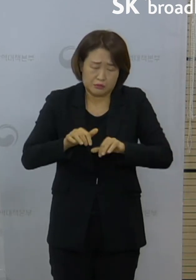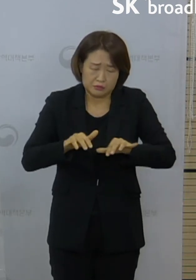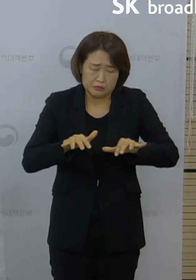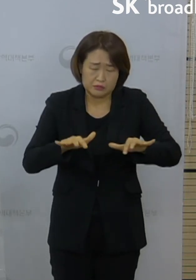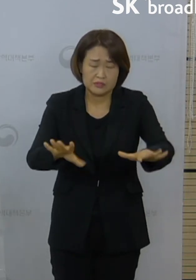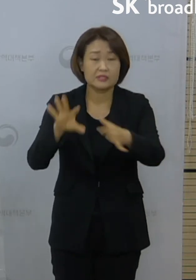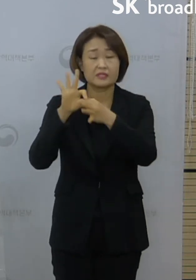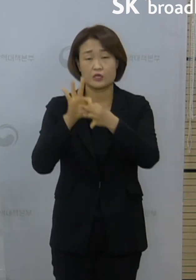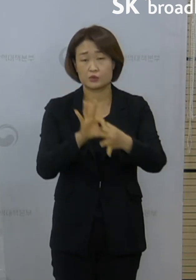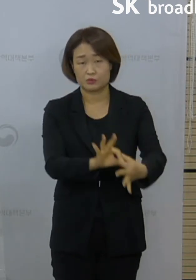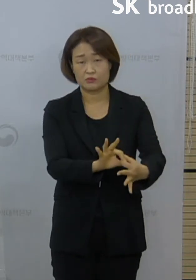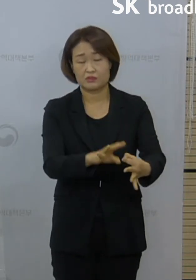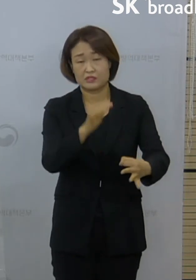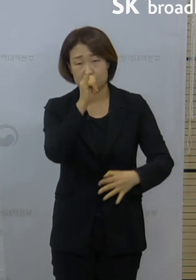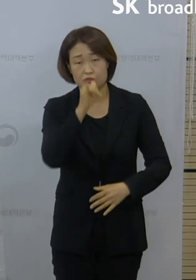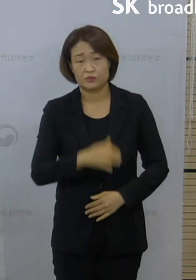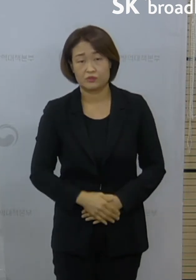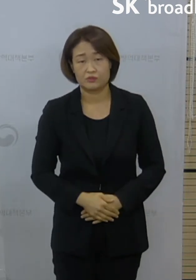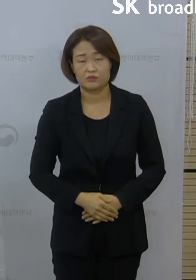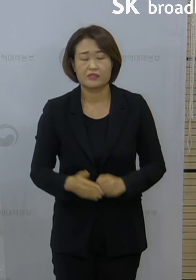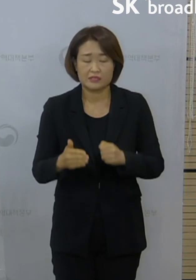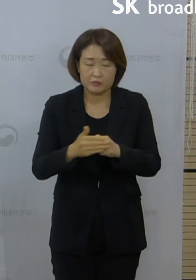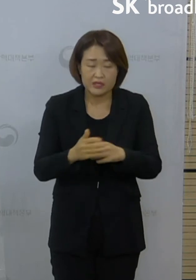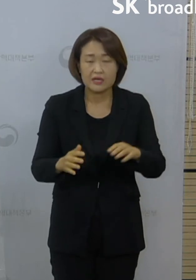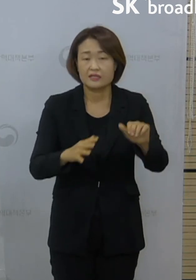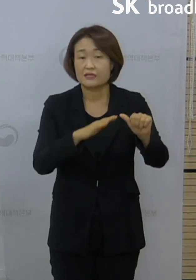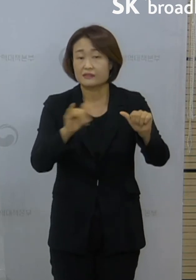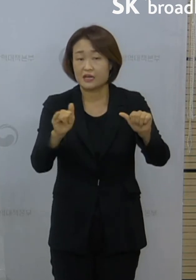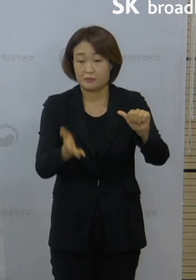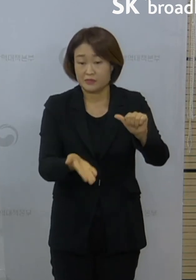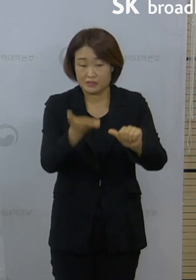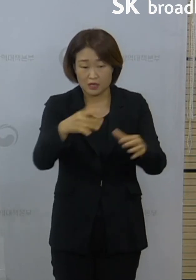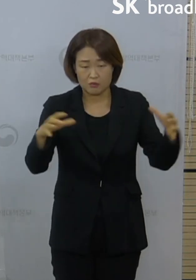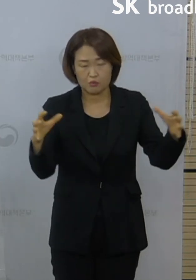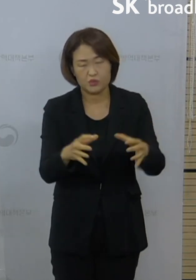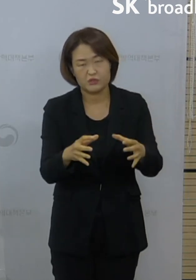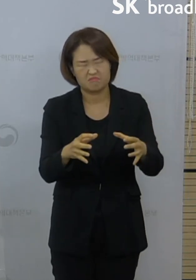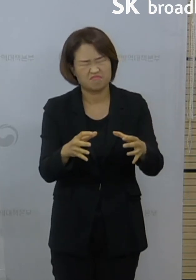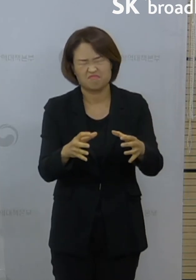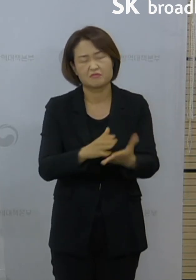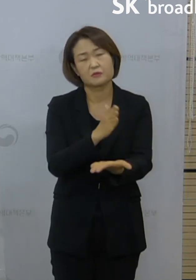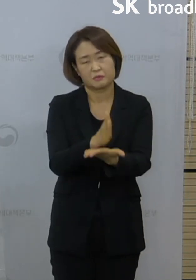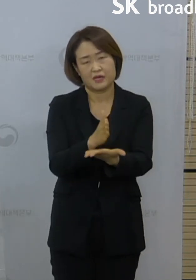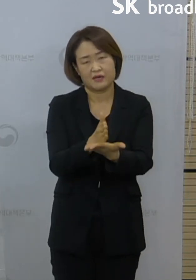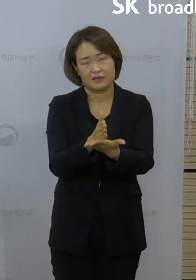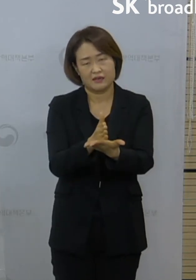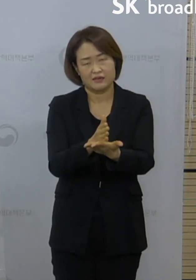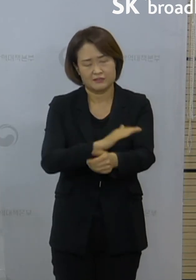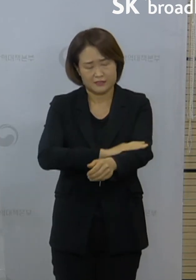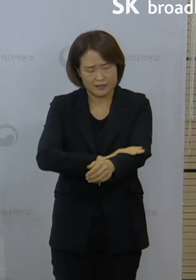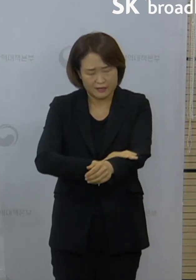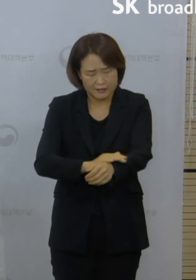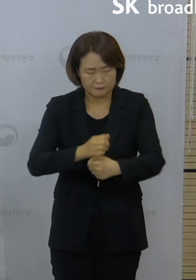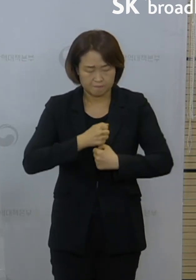어우 5인 이상 4.5 인 금지의 방역 수칙에 대한 철저한 준수를 부탁드리겠습니다